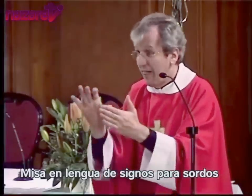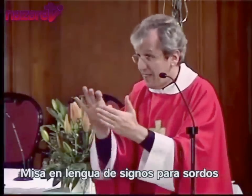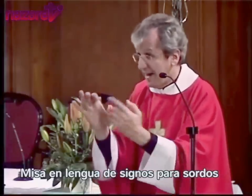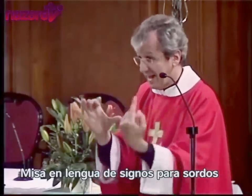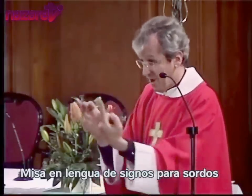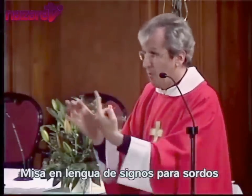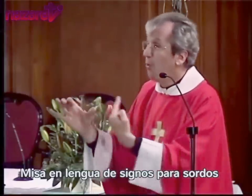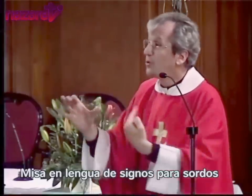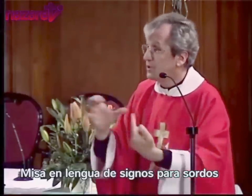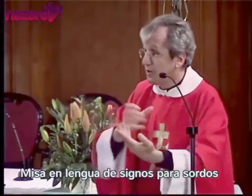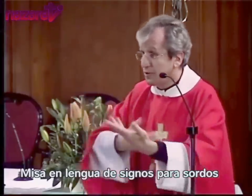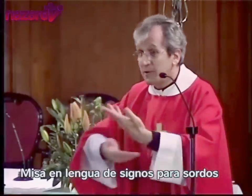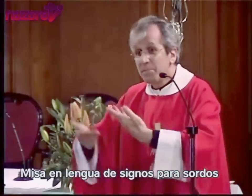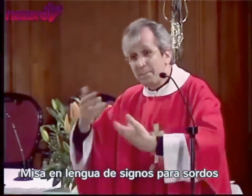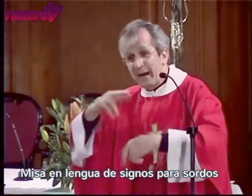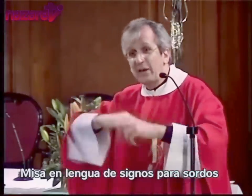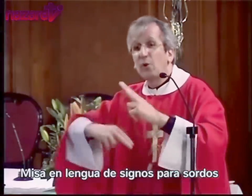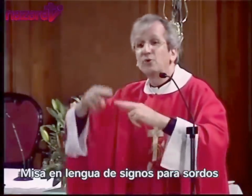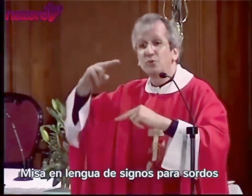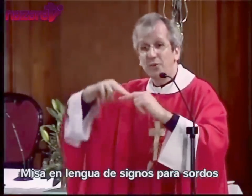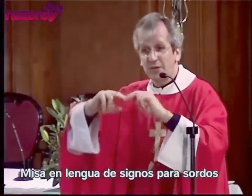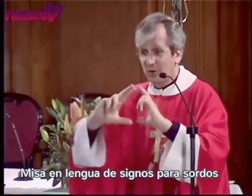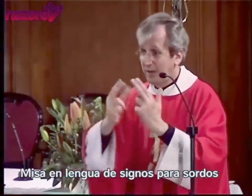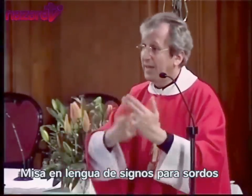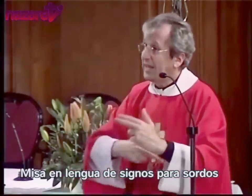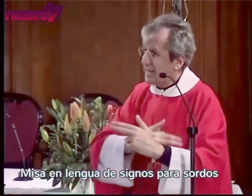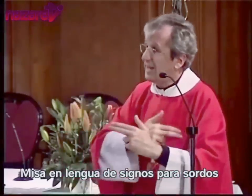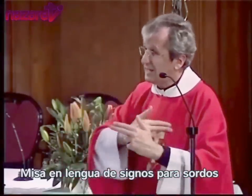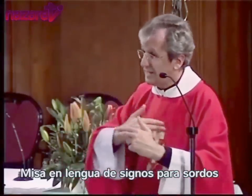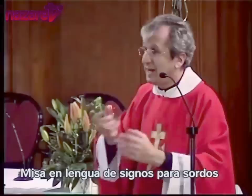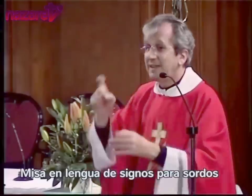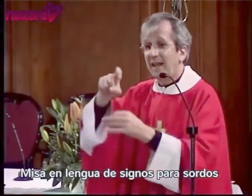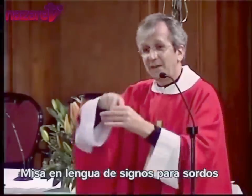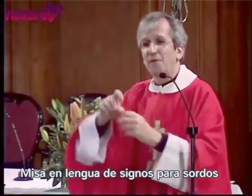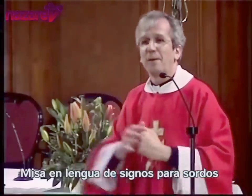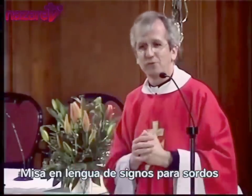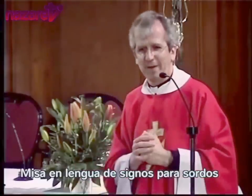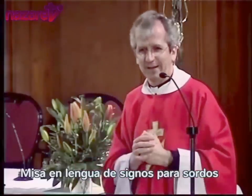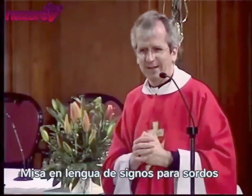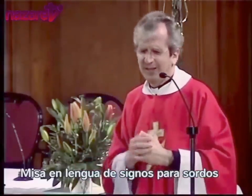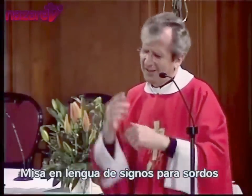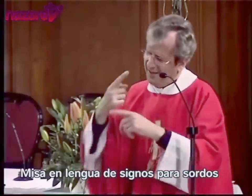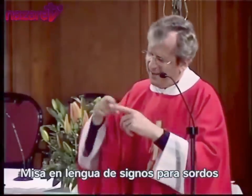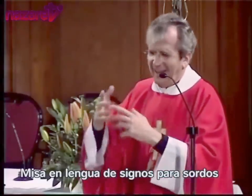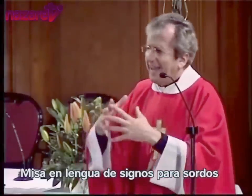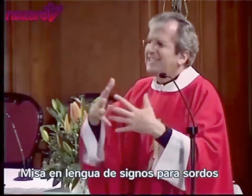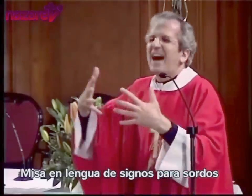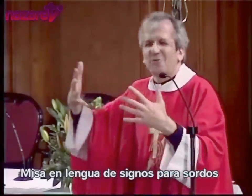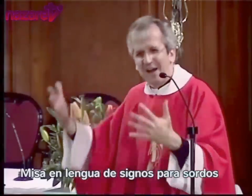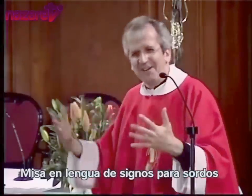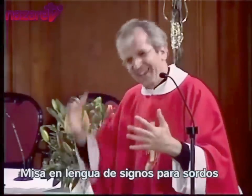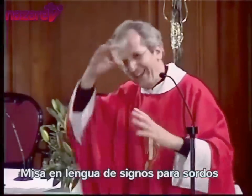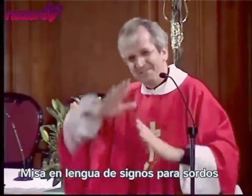puesto cerca unos de otros para ir construyendo esa iglesia de la que formamos parte.